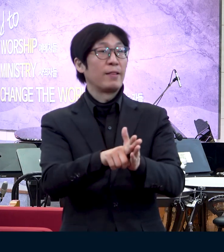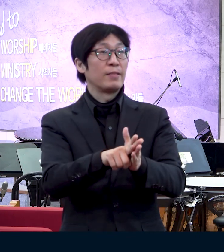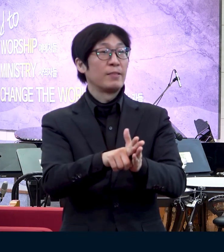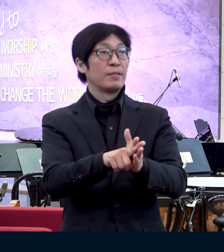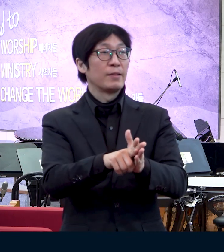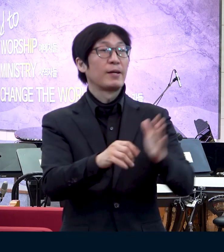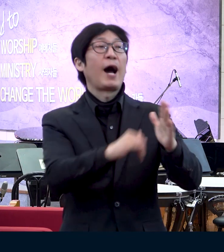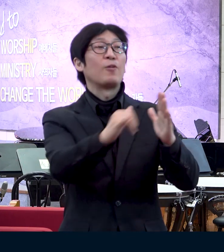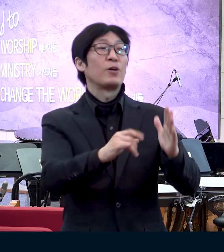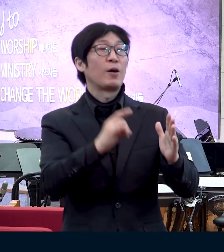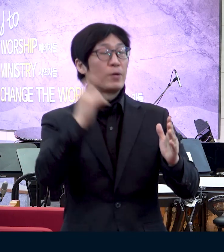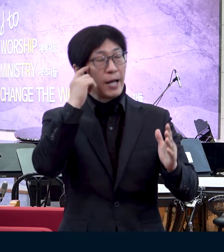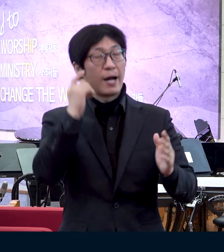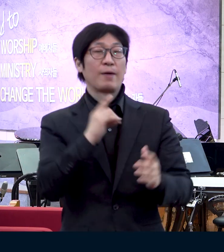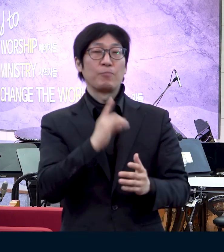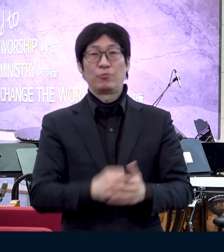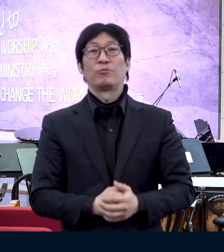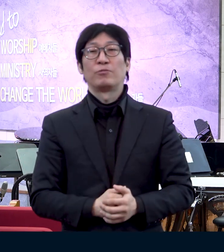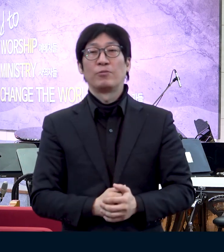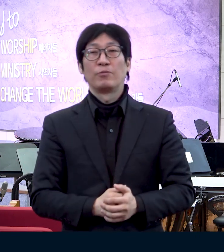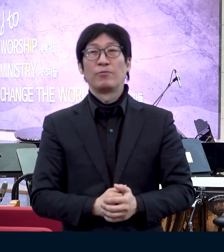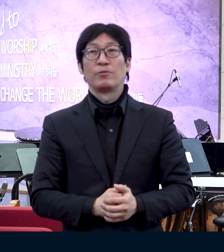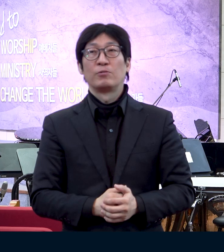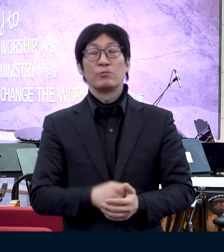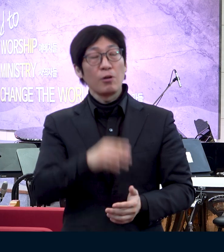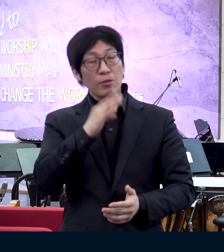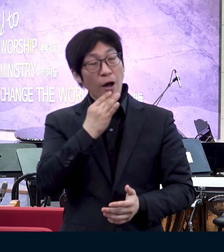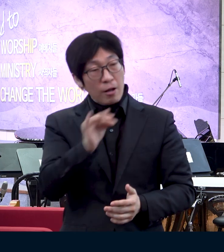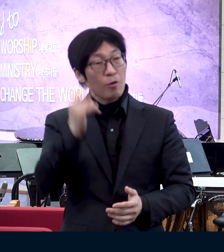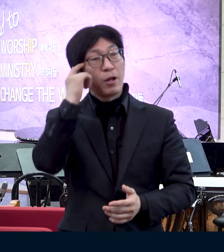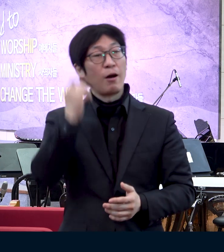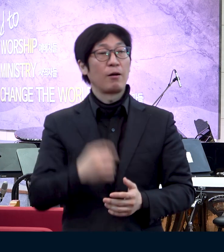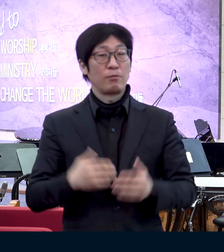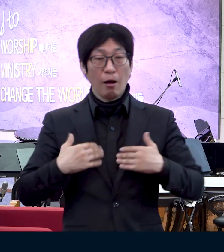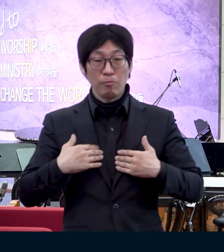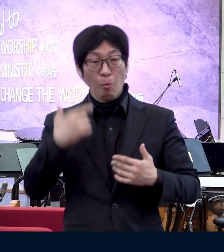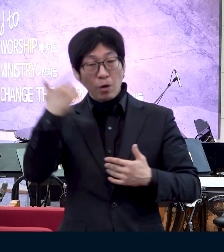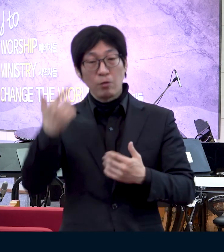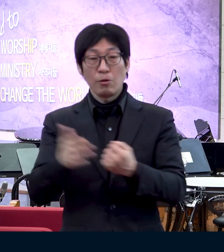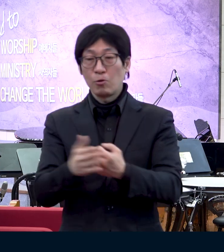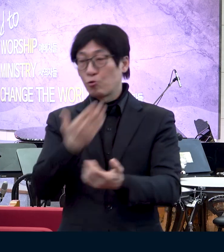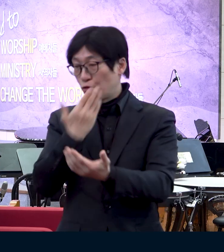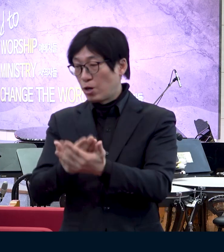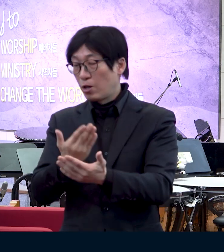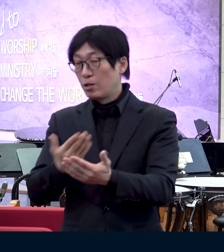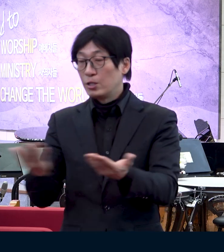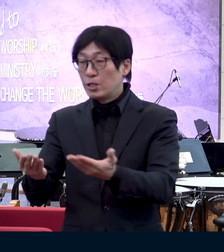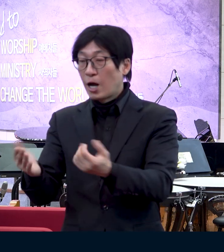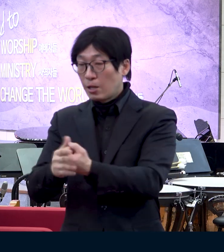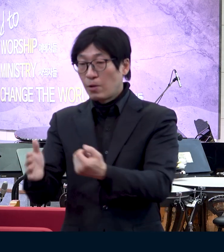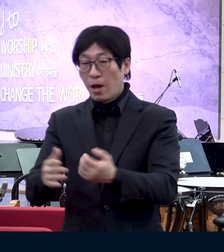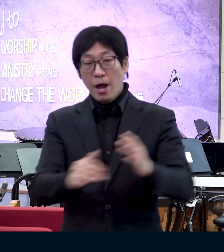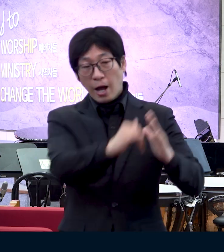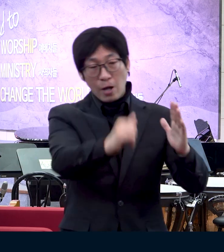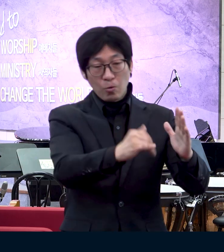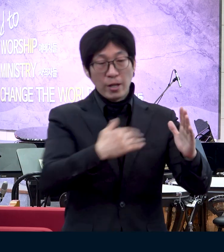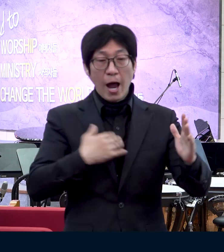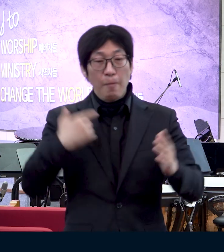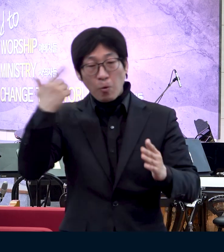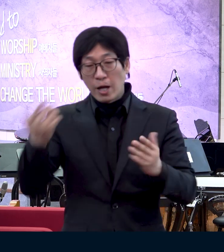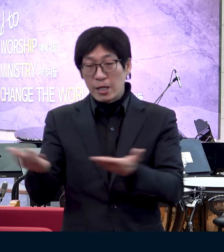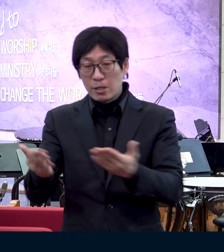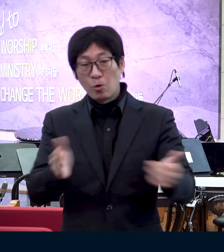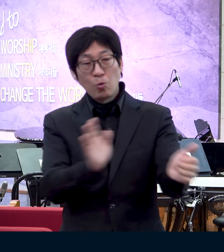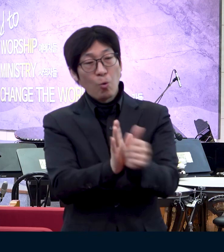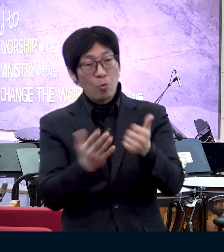위한 부수적인 거라고 생각하고 있었어요. 그게 마치 맞는 것처럼 나는 목사로서 이 귀한 일을 하니까 가족은 나의 이 목회를